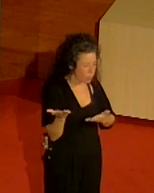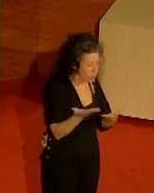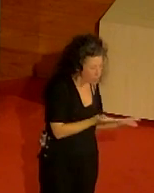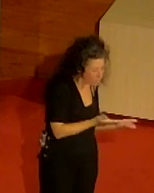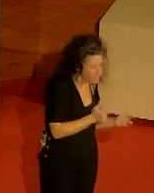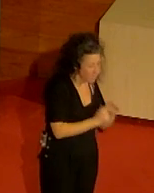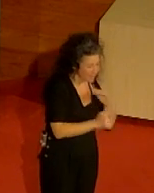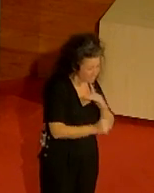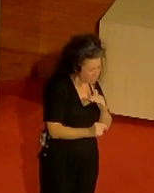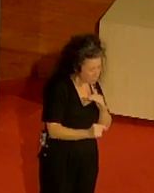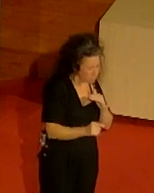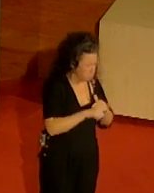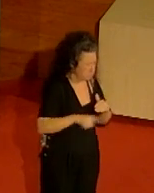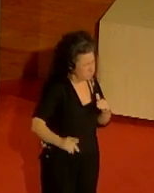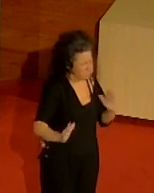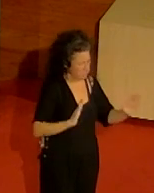meses, ¿no?